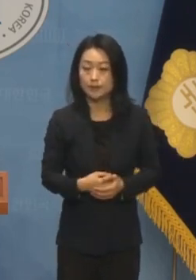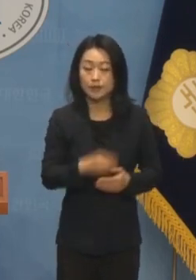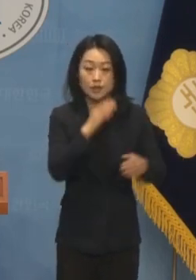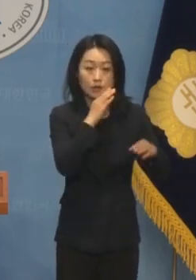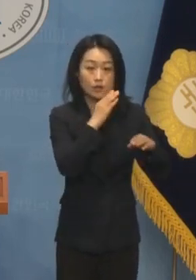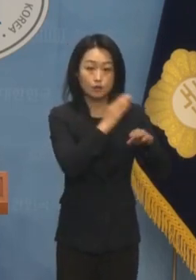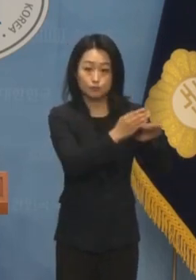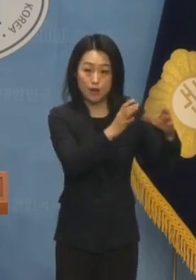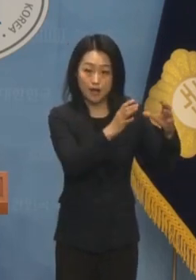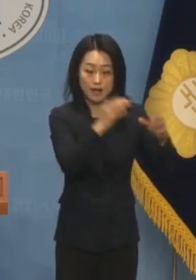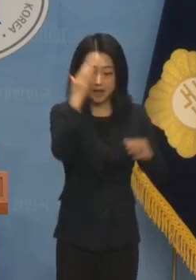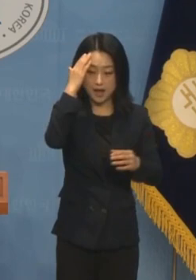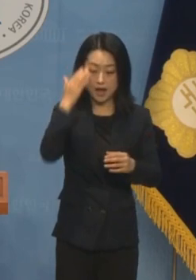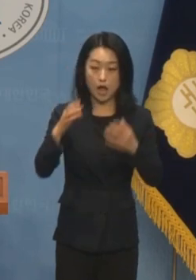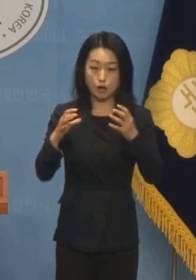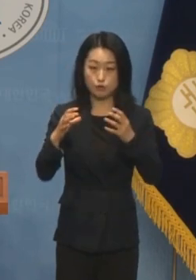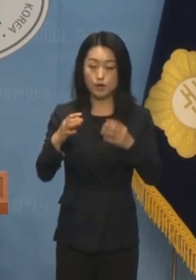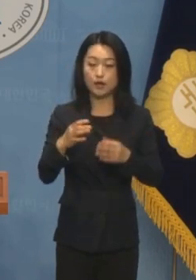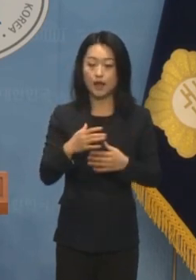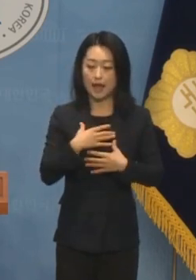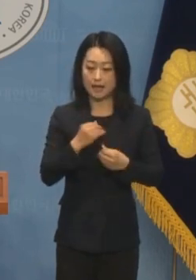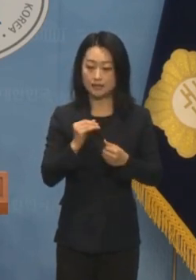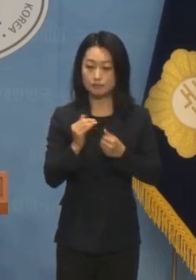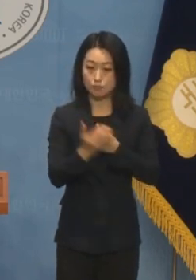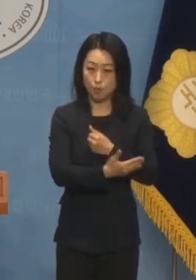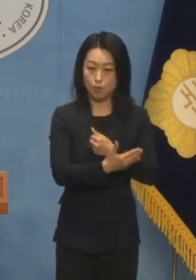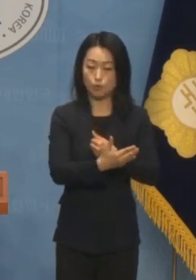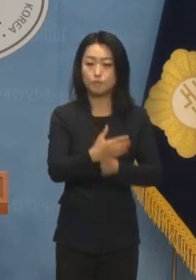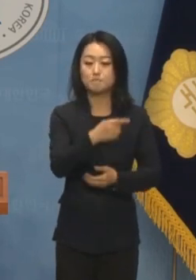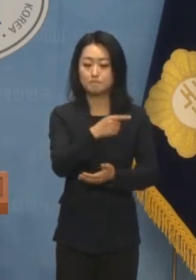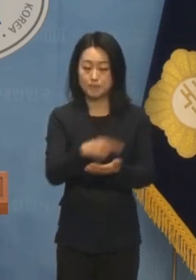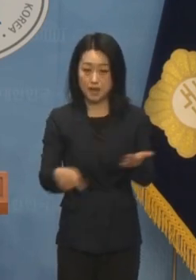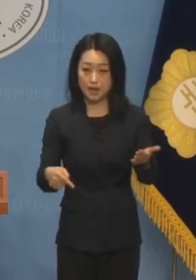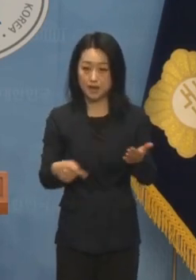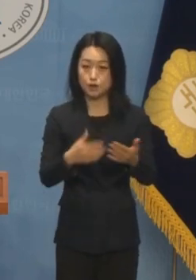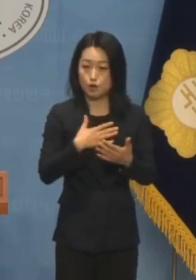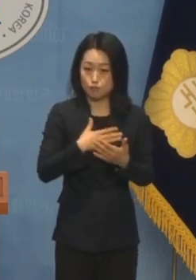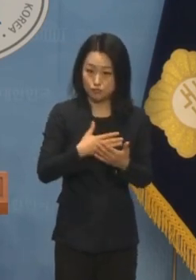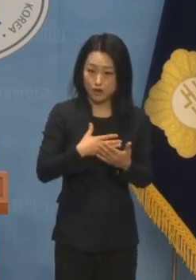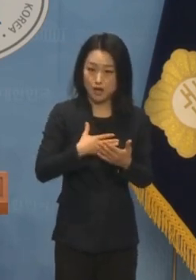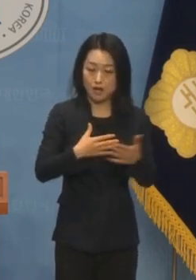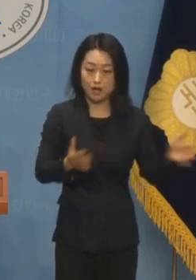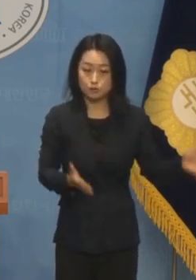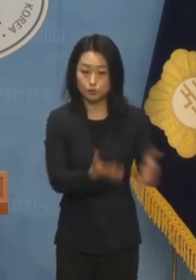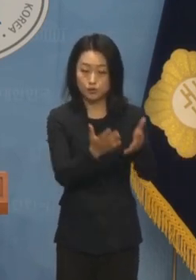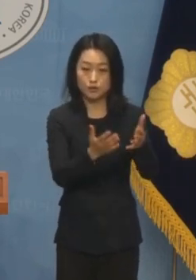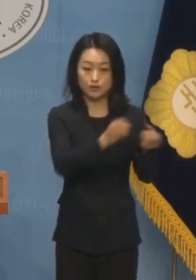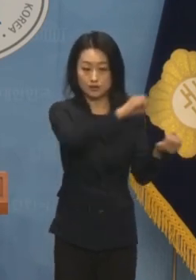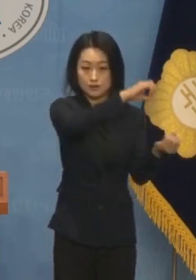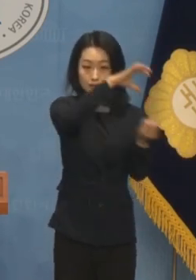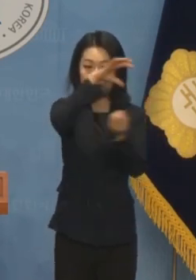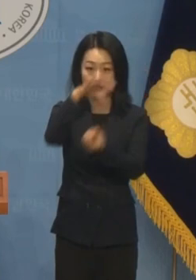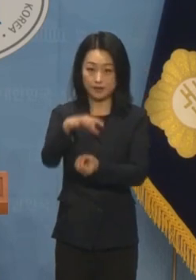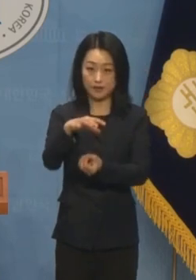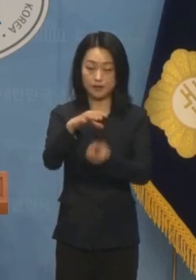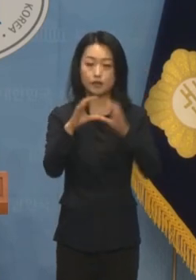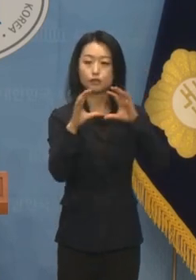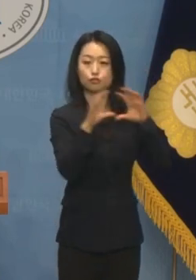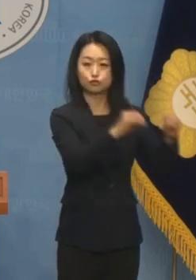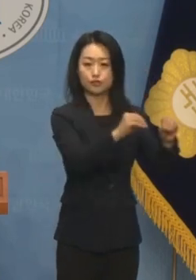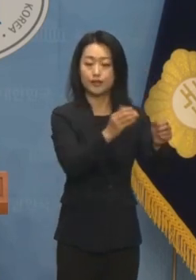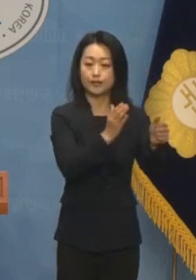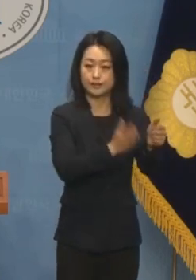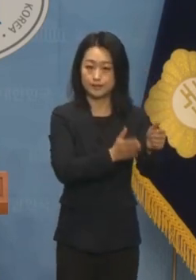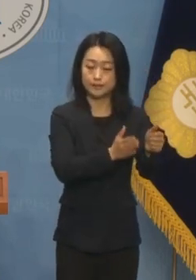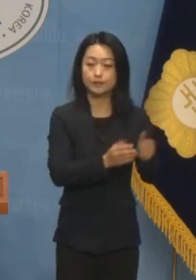대한민국 국민의 안전을 위협하고 불안감을 조성하는 오물풍선 살포를 즉각 중단할 것을 촉구한다.